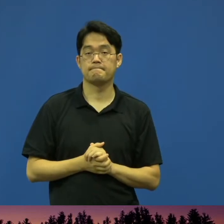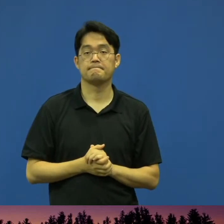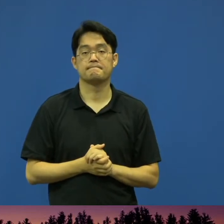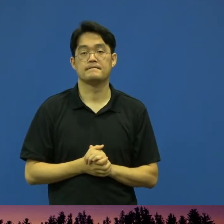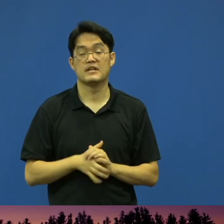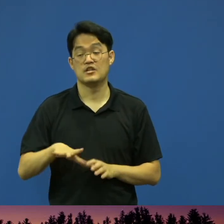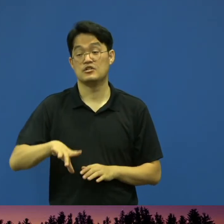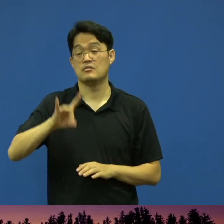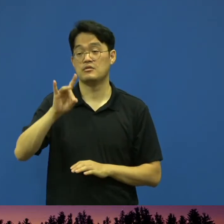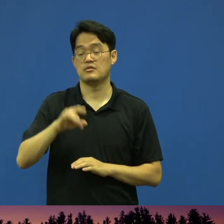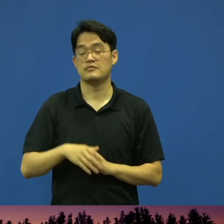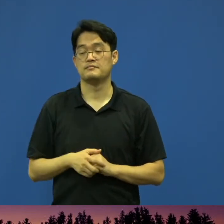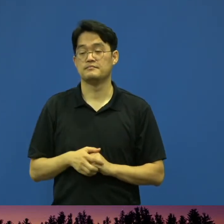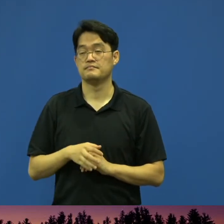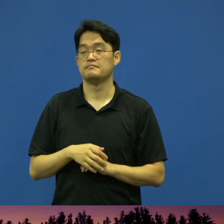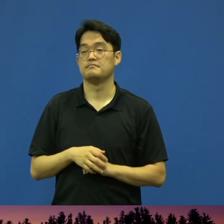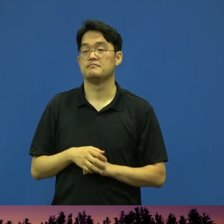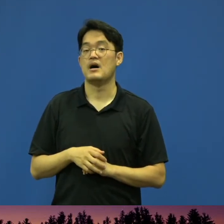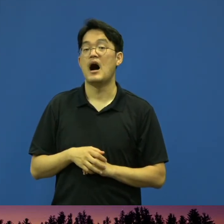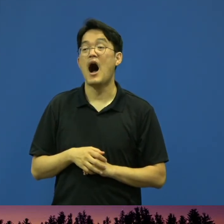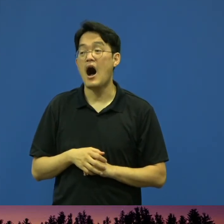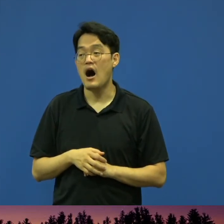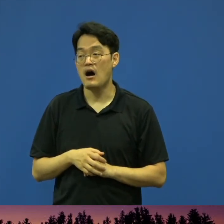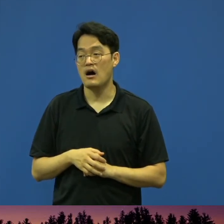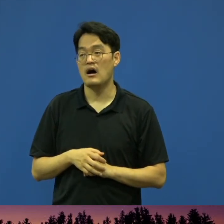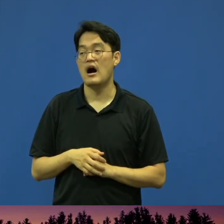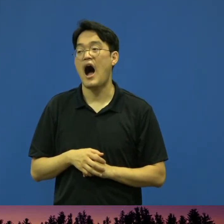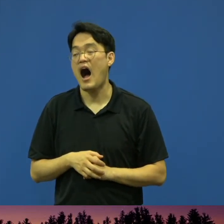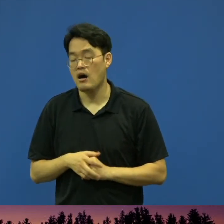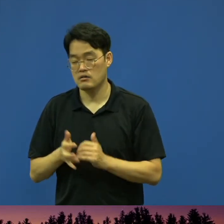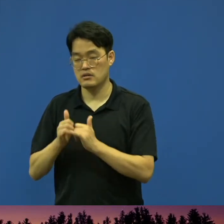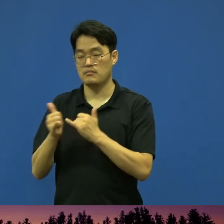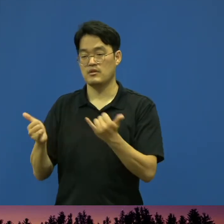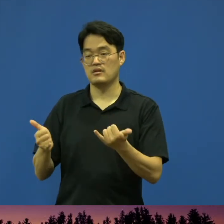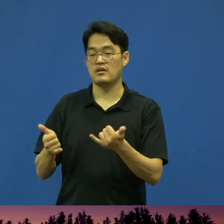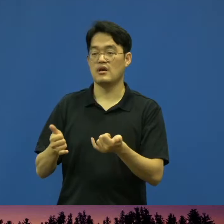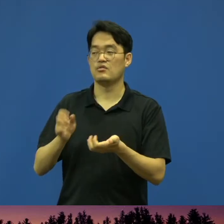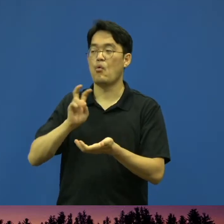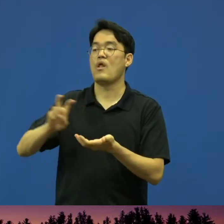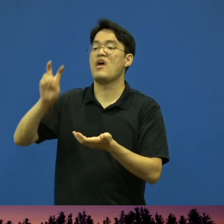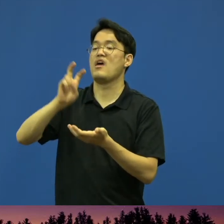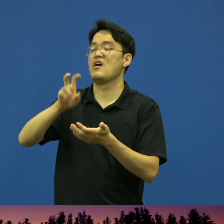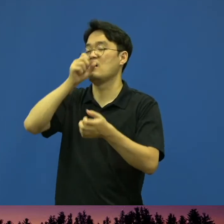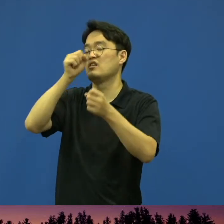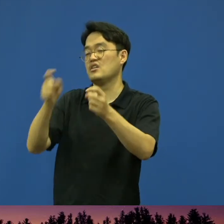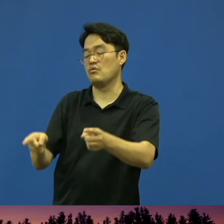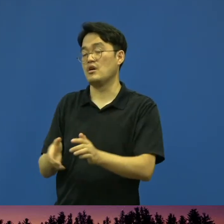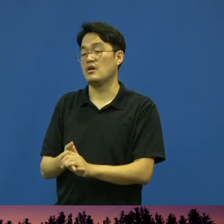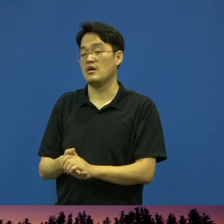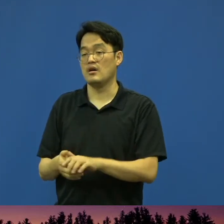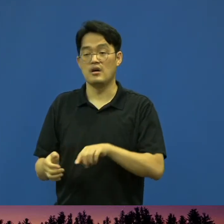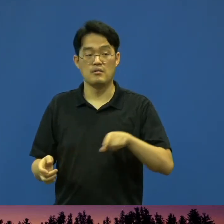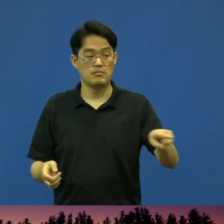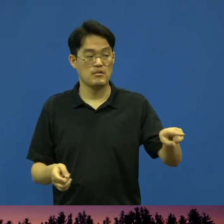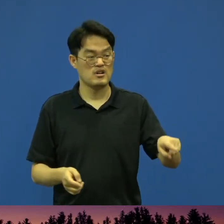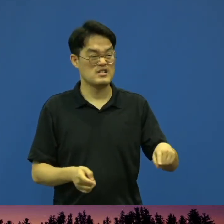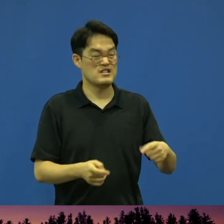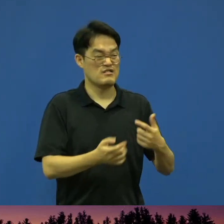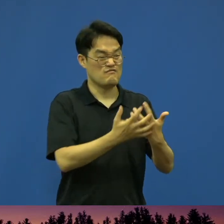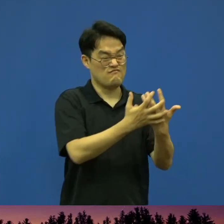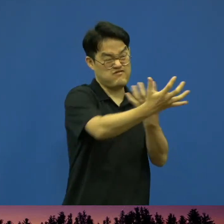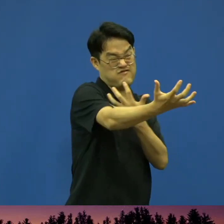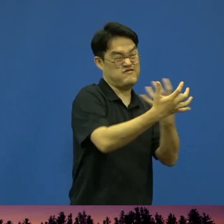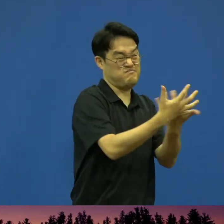처음으로 목소리를 내면서 사람들 앞에서 노래를 부를 기회가 생겼습니다. 오페라 무대가 아니라 정말